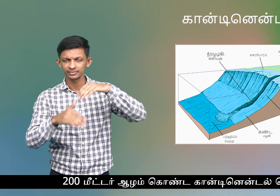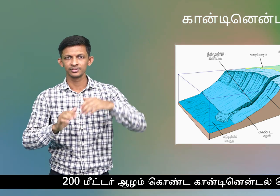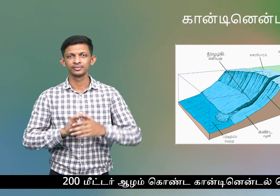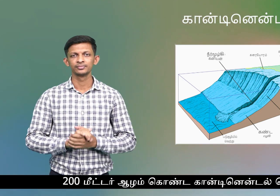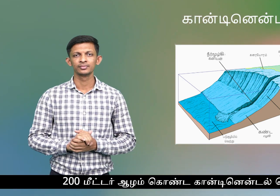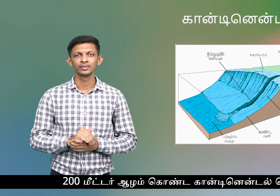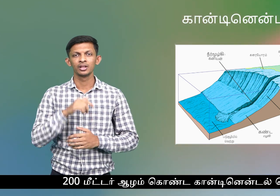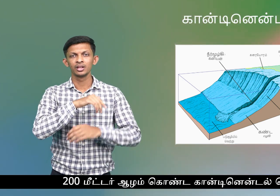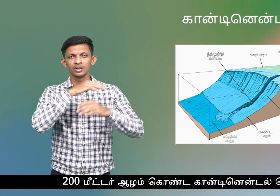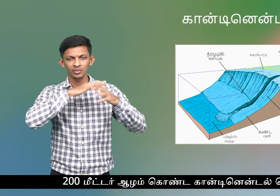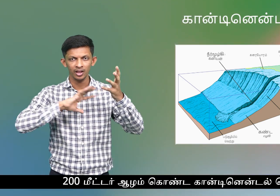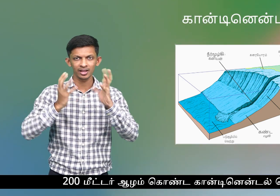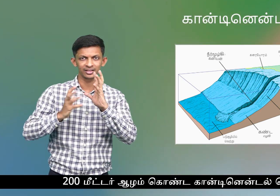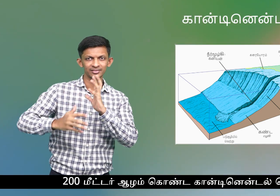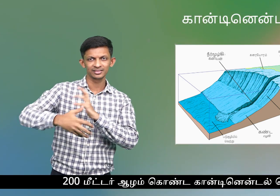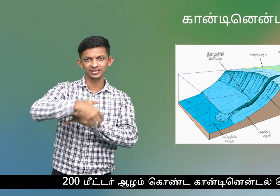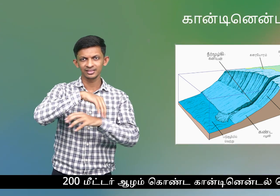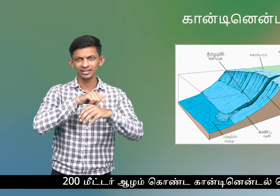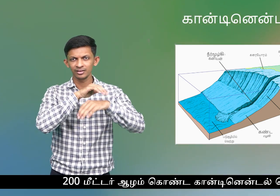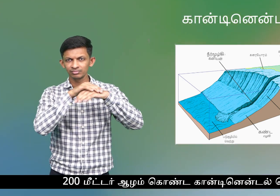200 மீட்டர் ஆழம் கொண்ட கான்டினென்டல் ஷெல்ஃப்